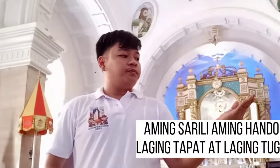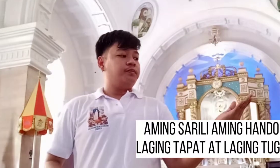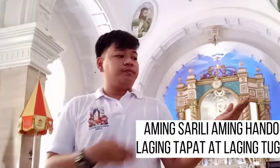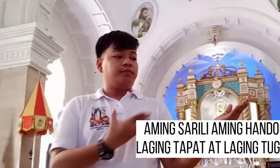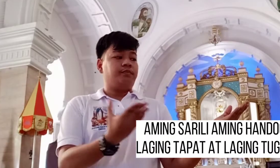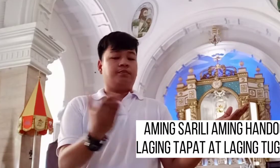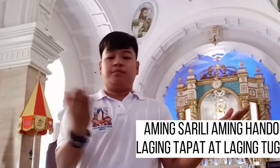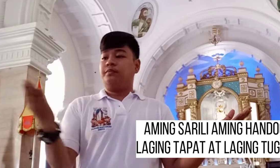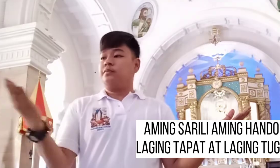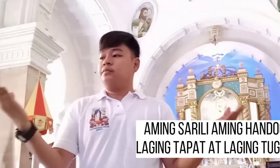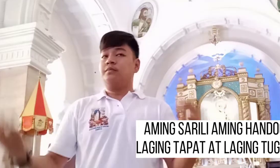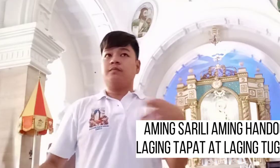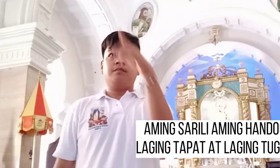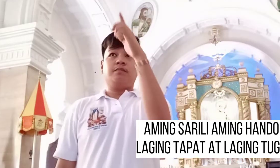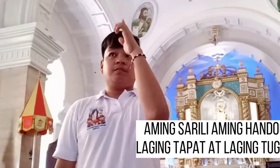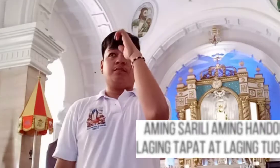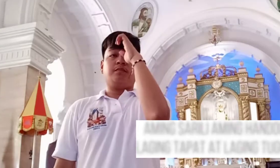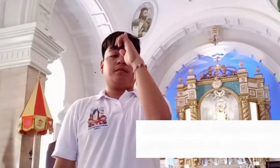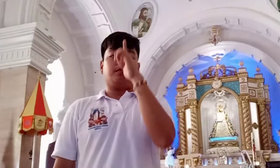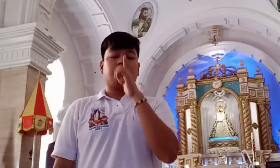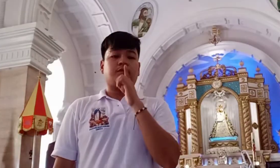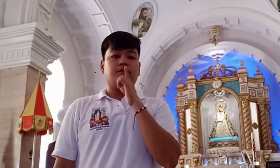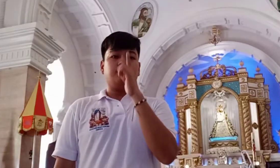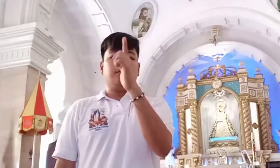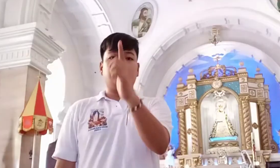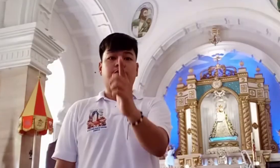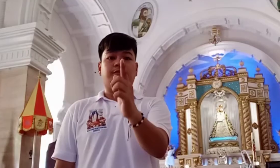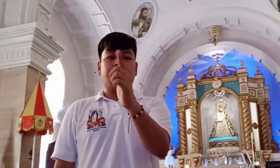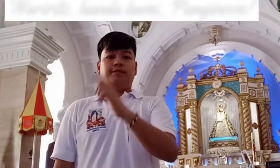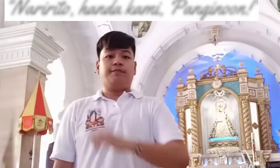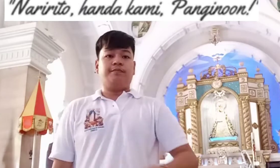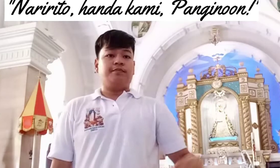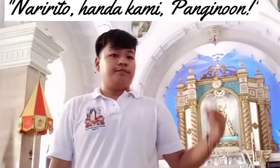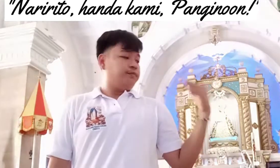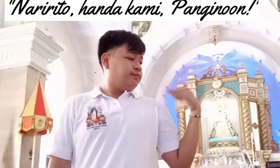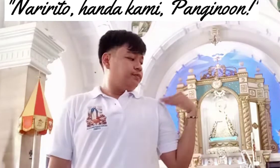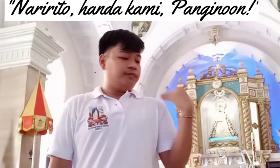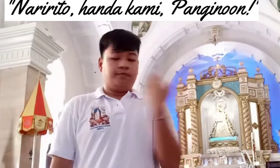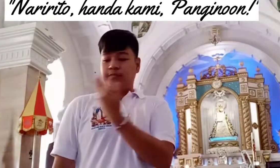mundo. Laging tapat at laging tugon, naririto handa